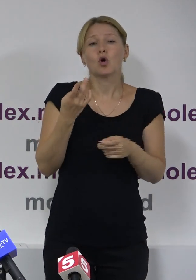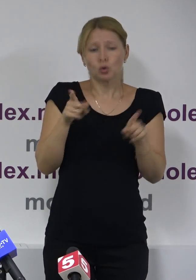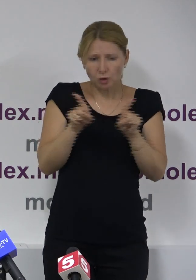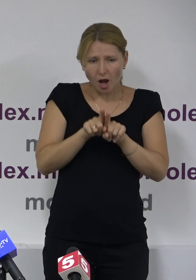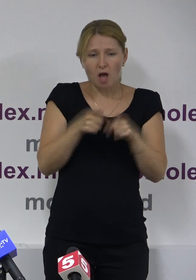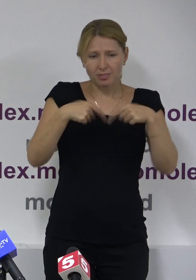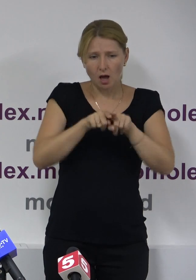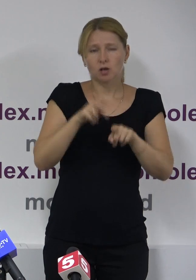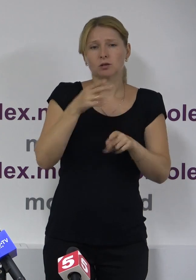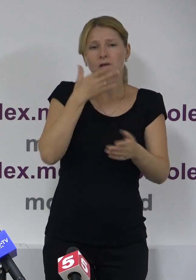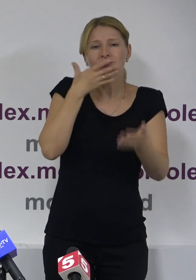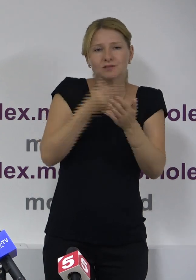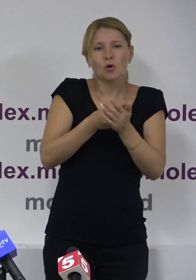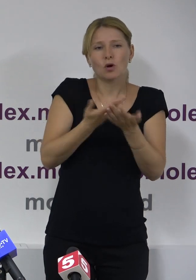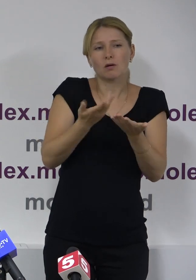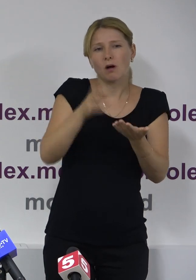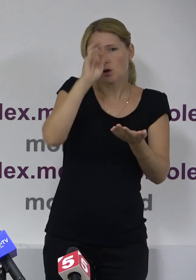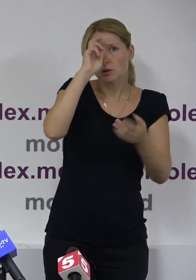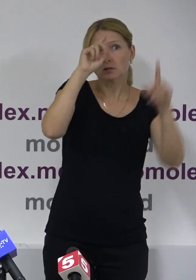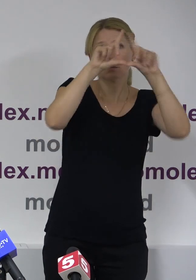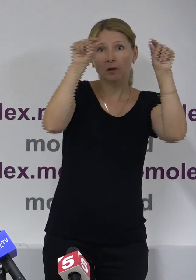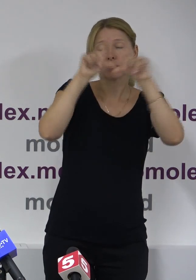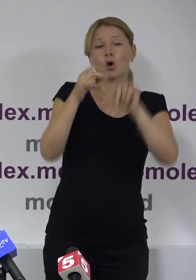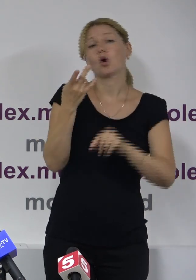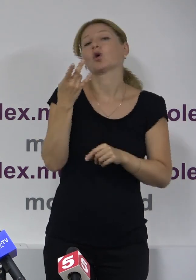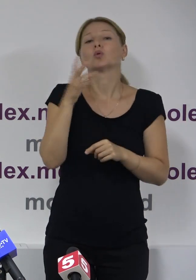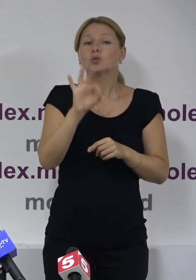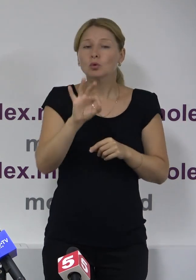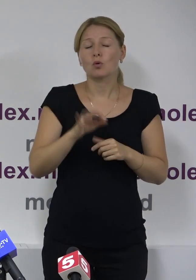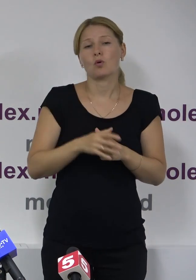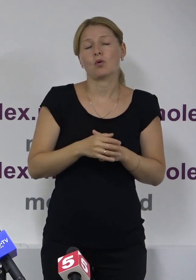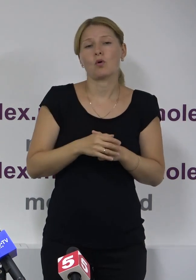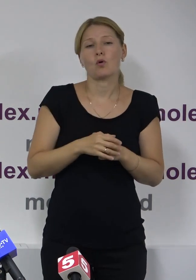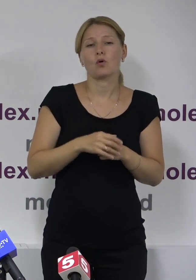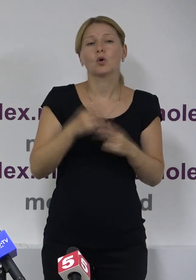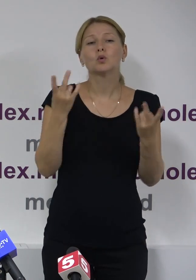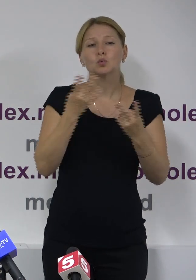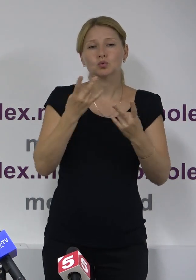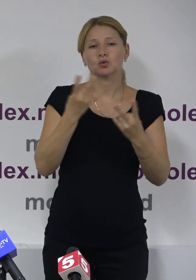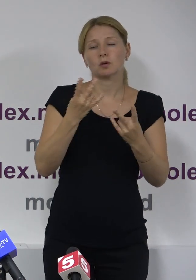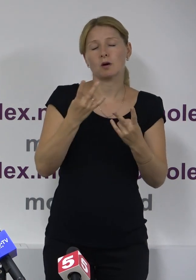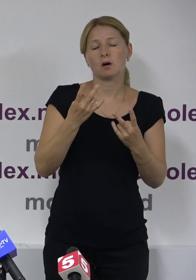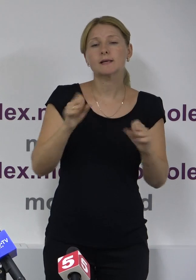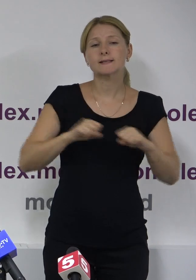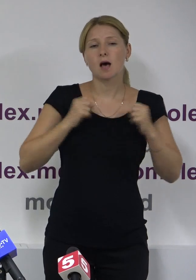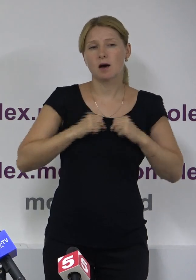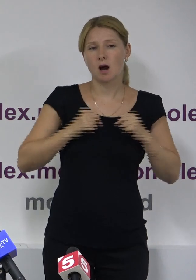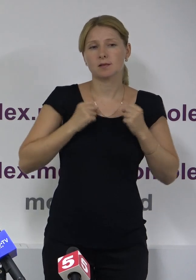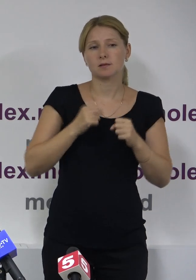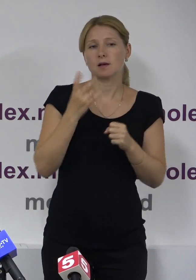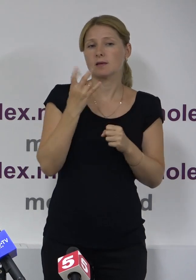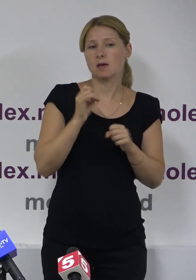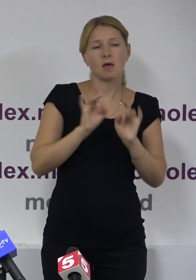autoritățile publice, iar acestea vinind cu inițiativă și ar fi nefiresc să nu aibă posibilitatea să-și expună punctul de vedere. Totuși, Comisia de la